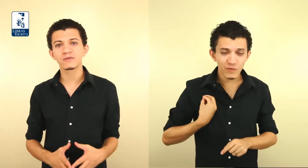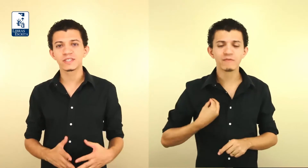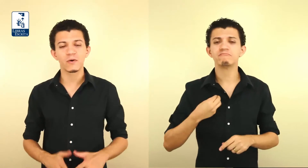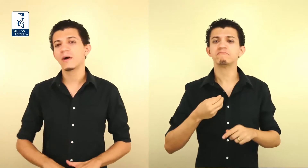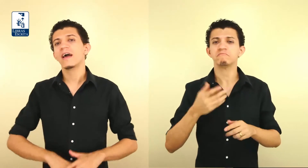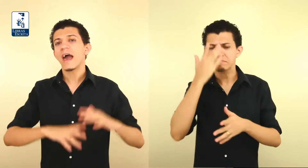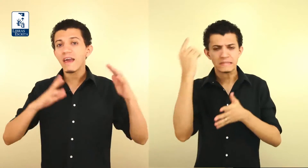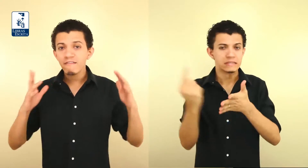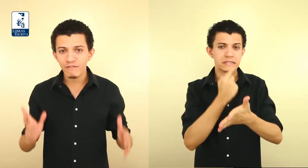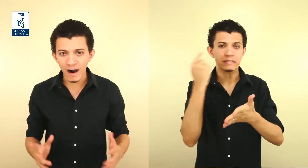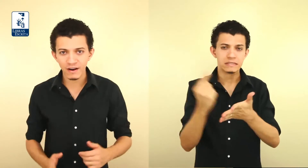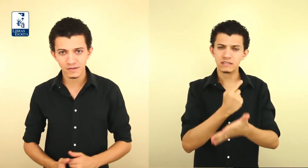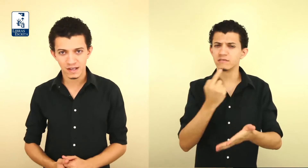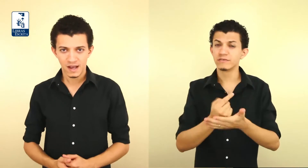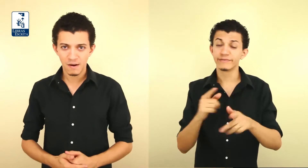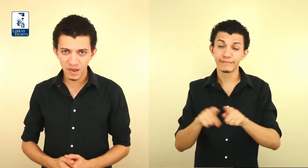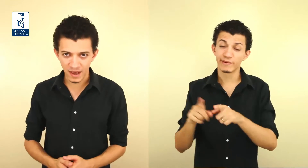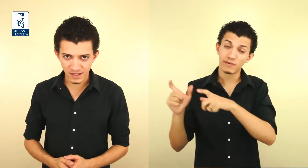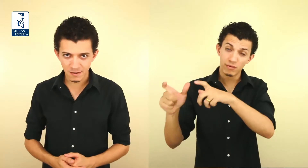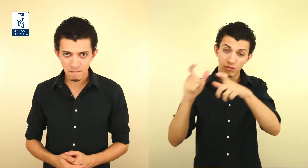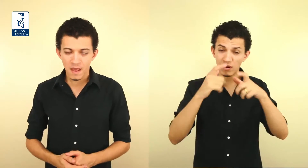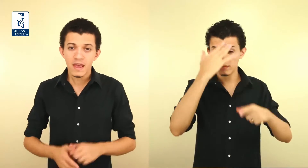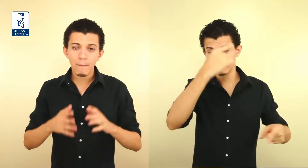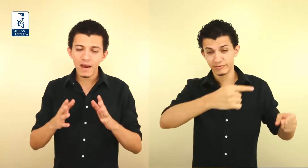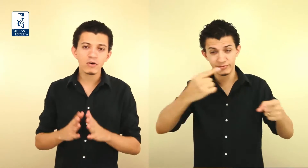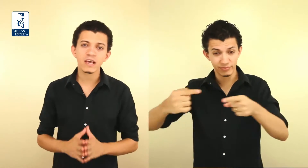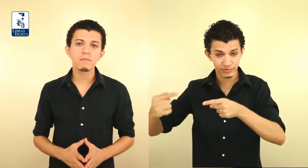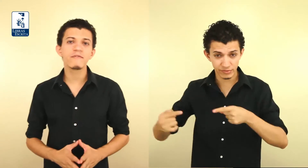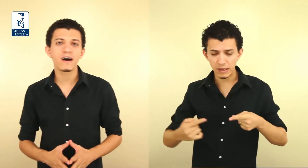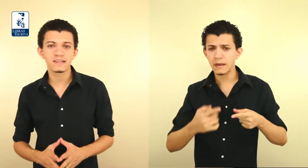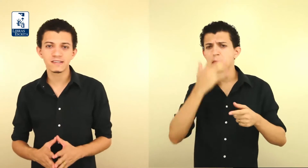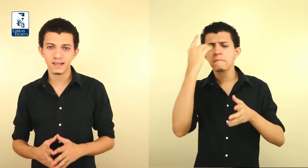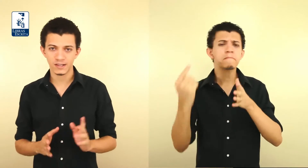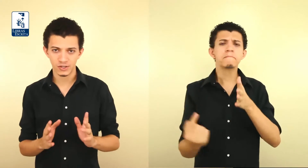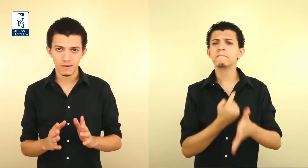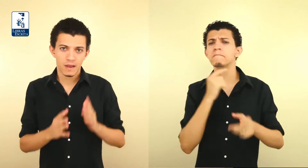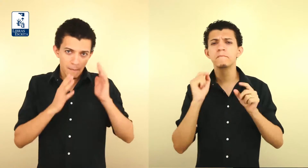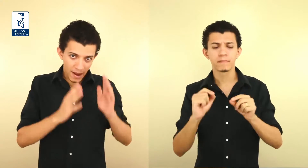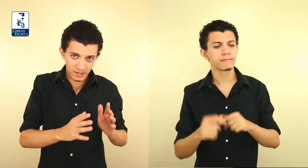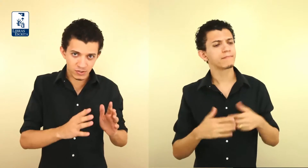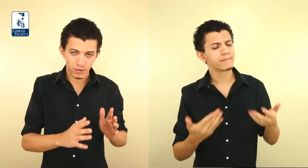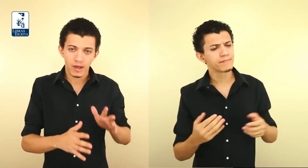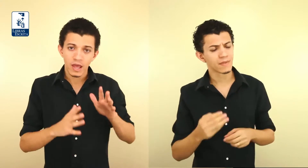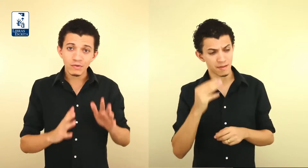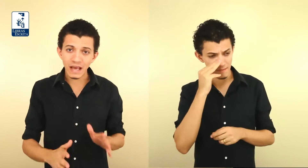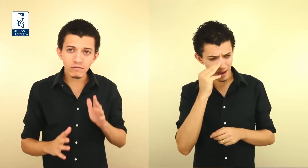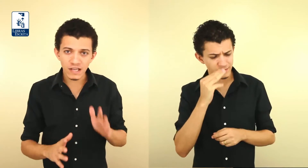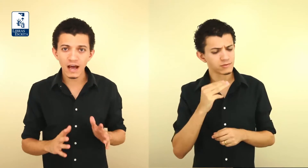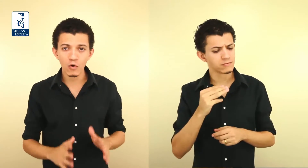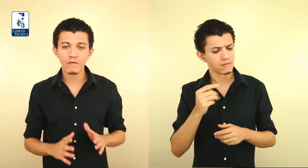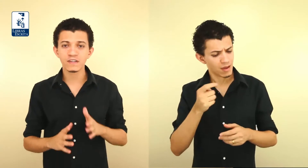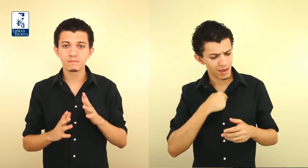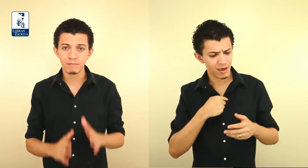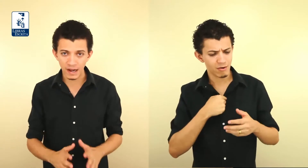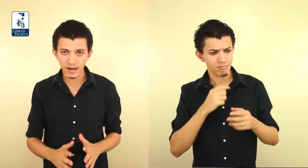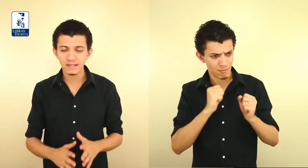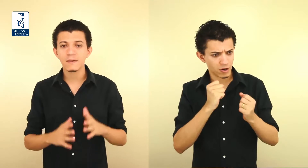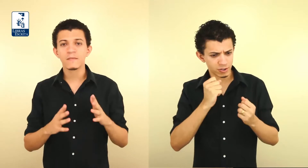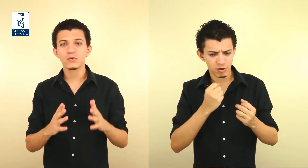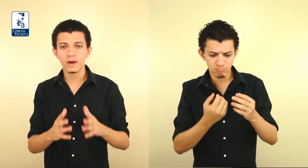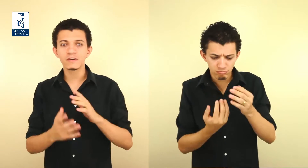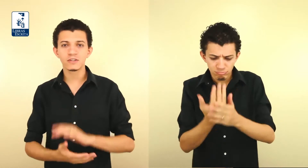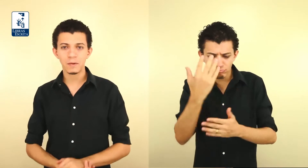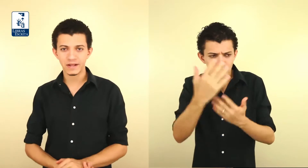para discussão em vários ambientes. E a pergunta que me faz é a seguinte: Madison, eu devo usar luvas